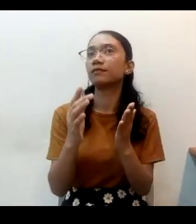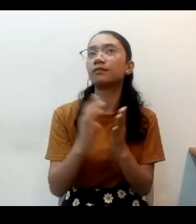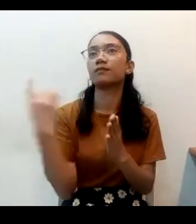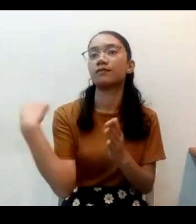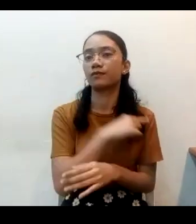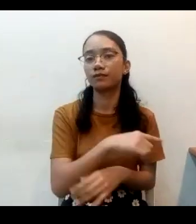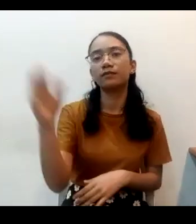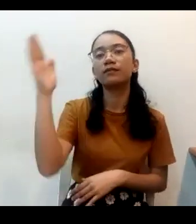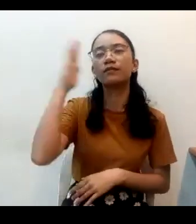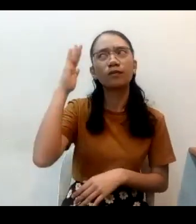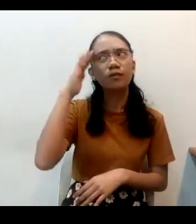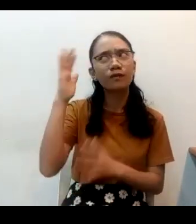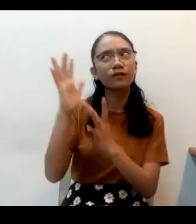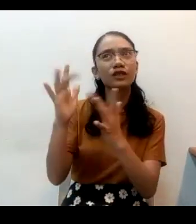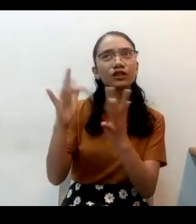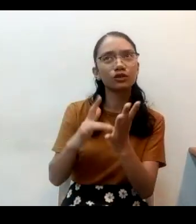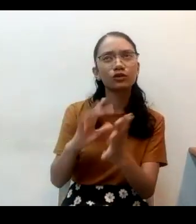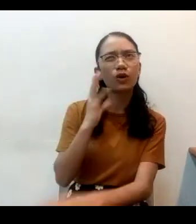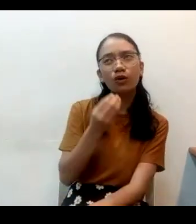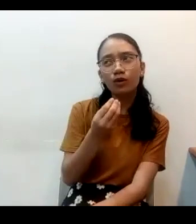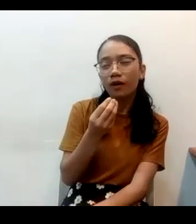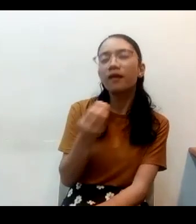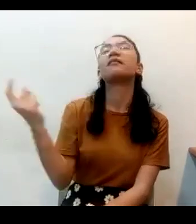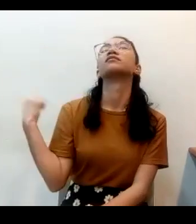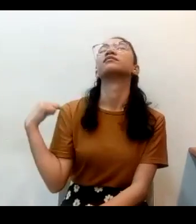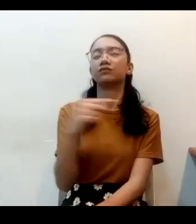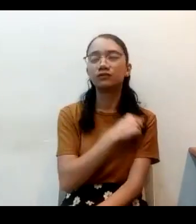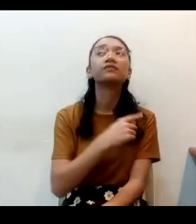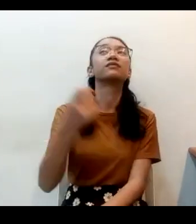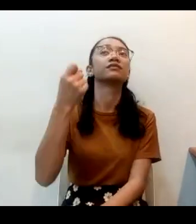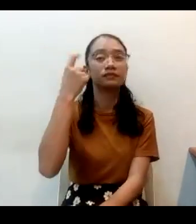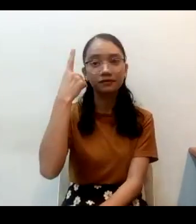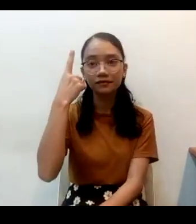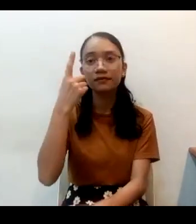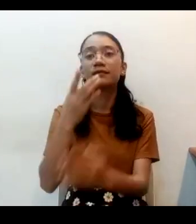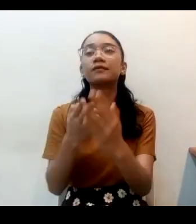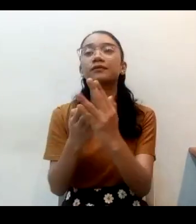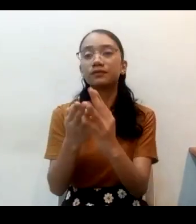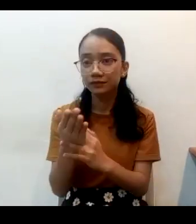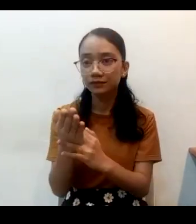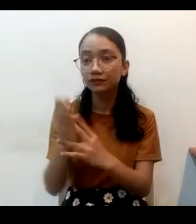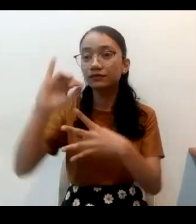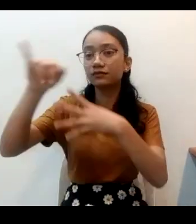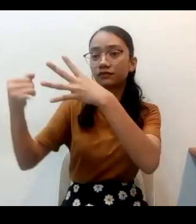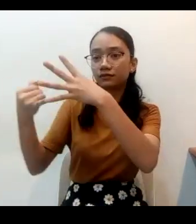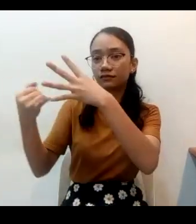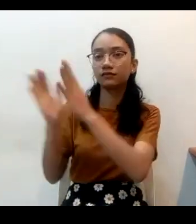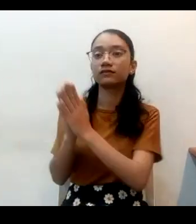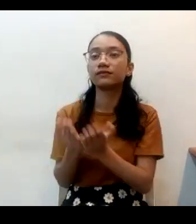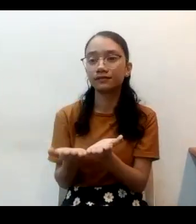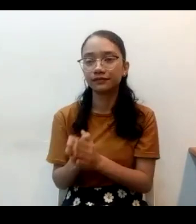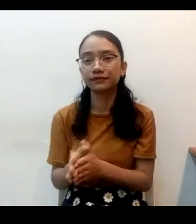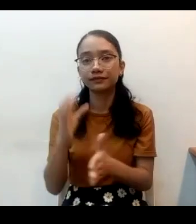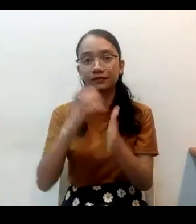really Jesus is. Kaya habang pinapatuloy po natin pinag-aaralan yung aklat ni Juan, matutukoy po talaga natin kung sino talaga si Jesus. Chapter